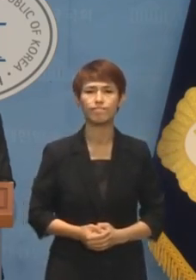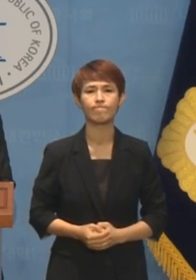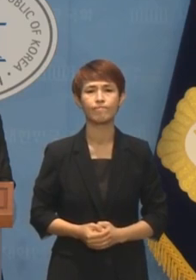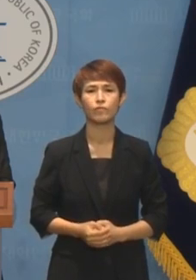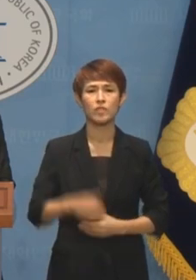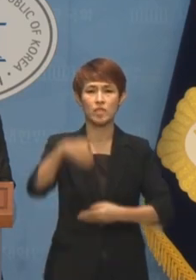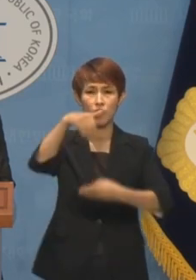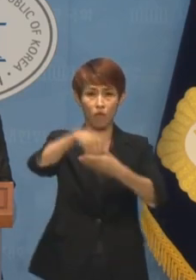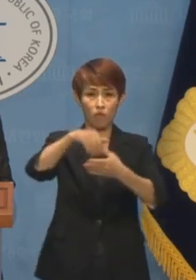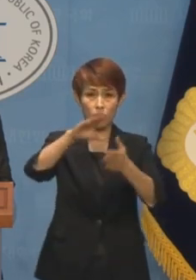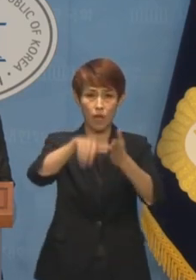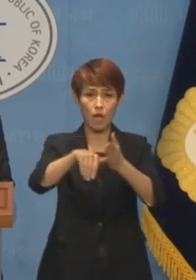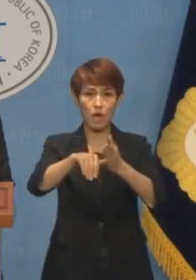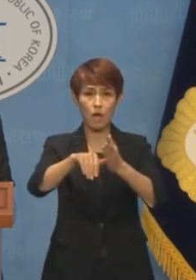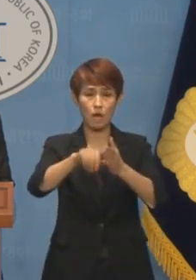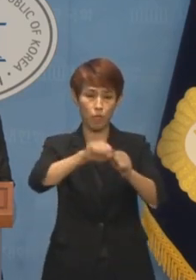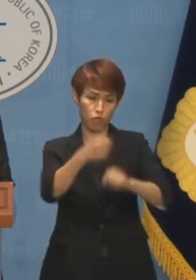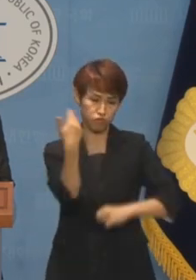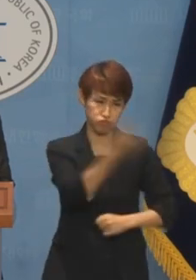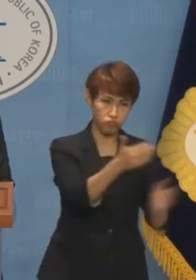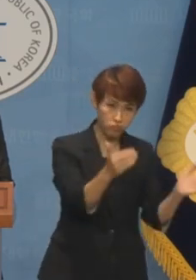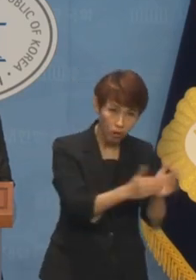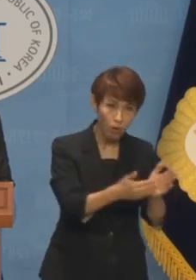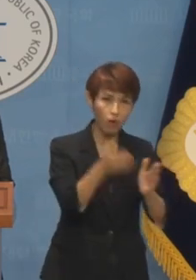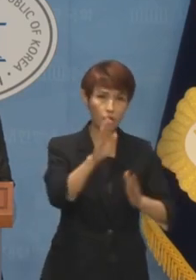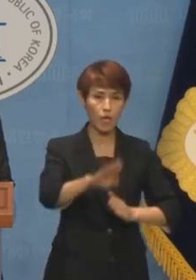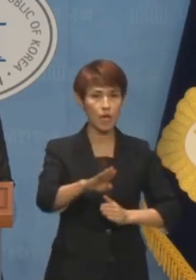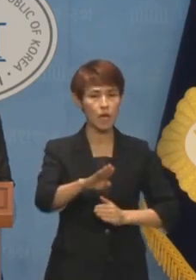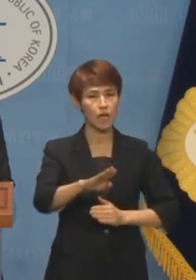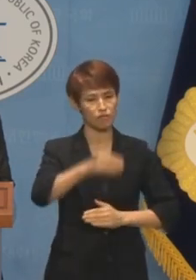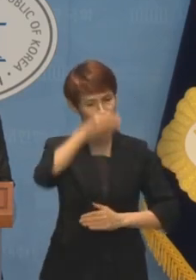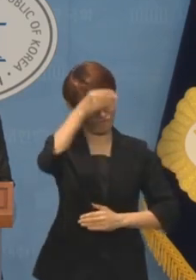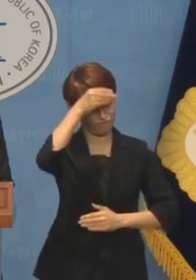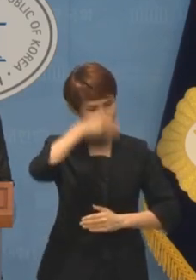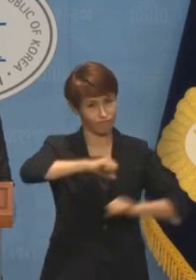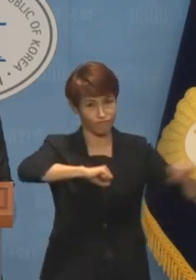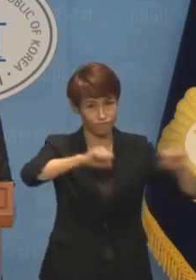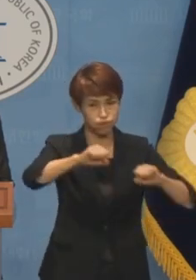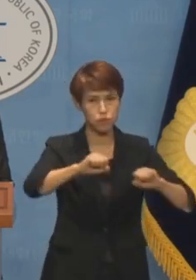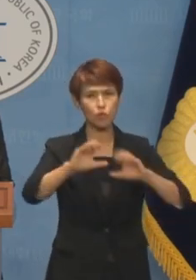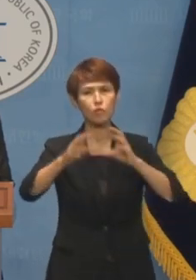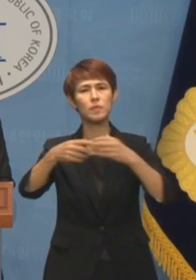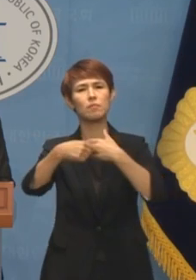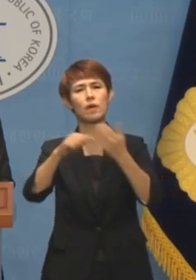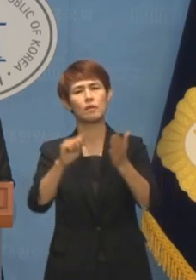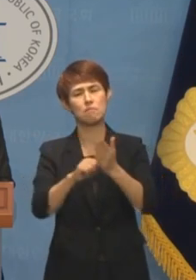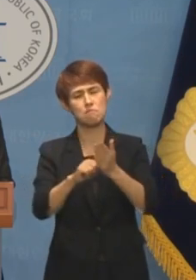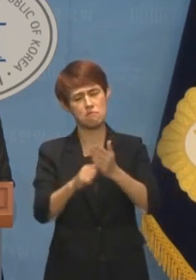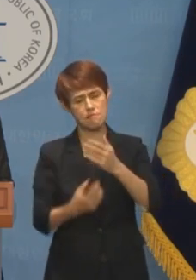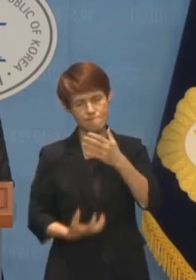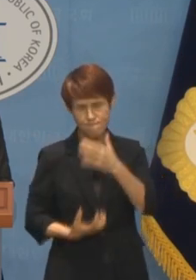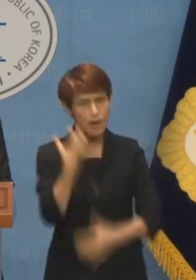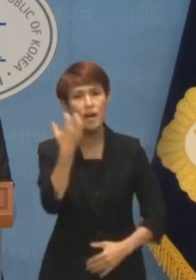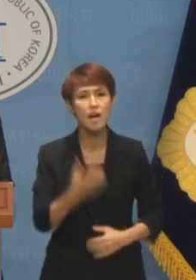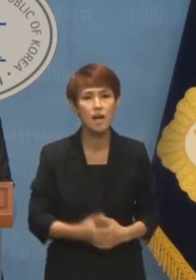총선 심판에도 여전히 정신을 못 차린 여당의 파렴치한 행태는 국민의 가슴에 불을 지를